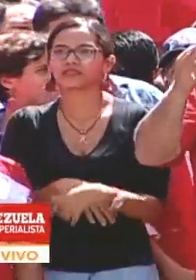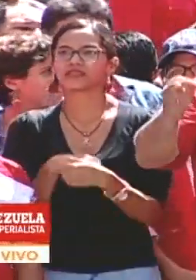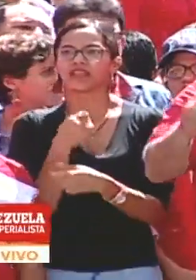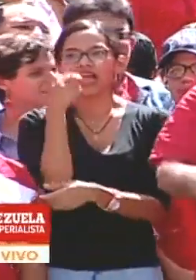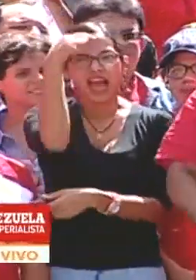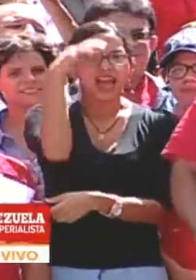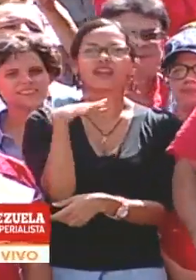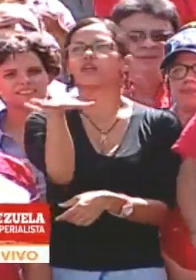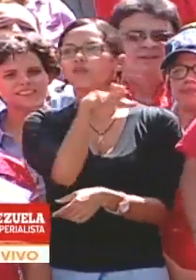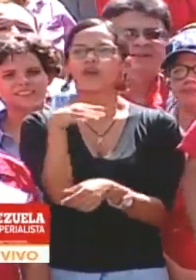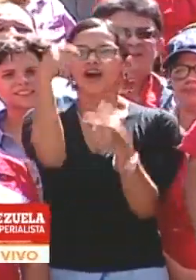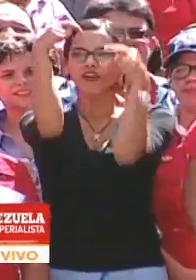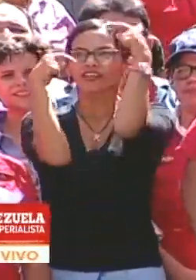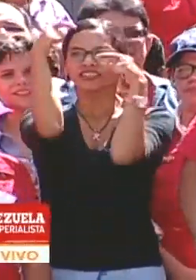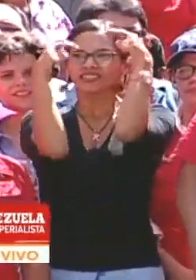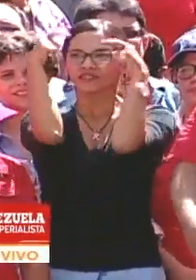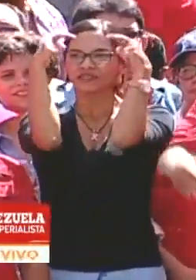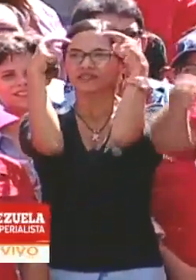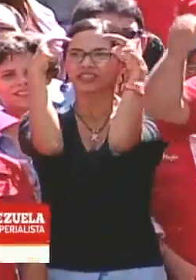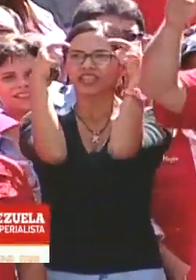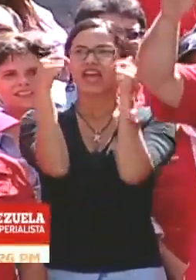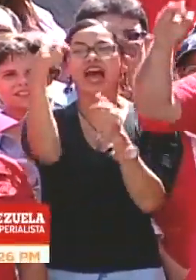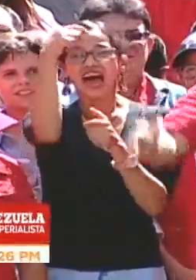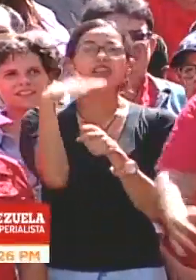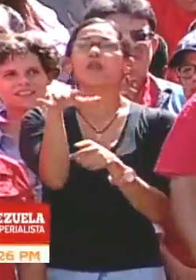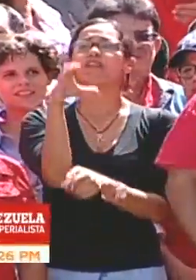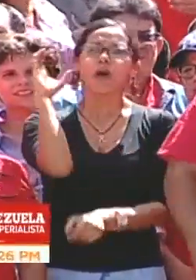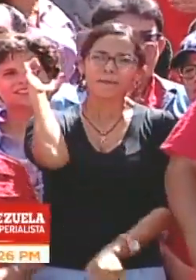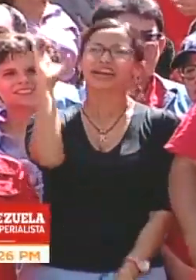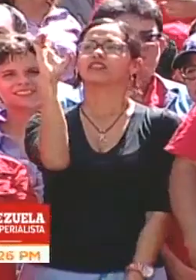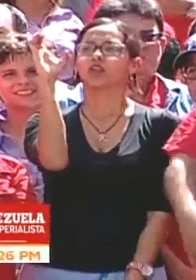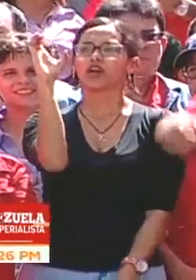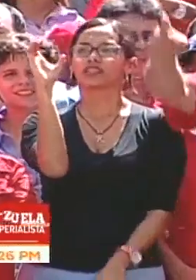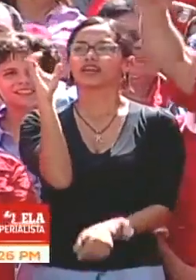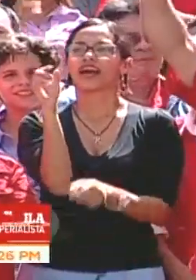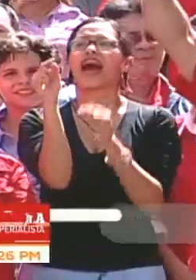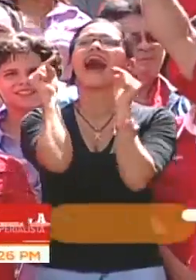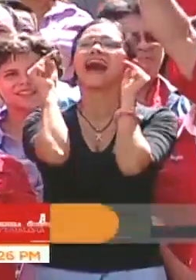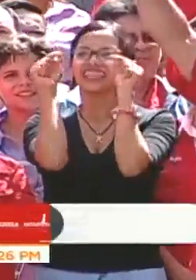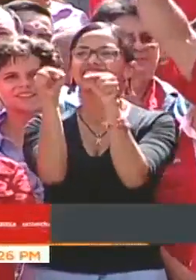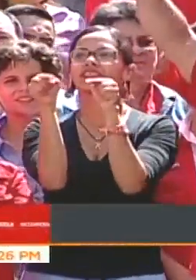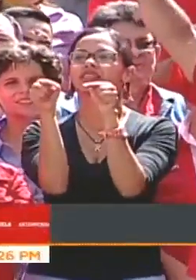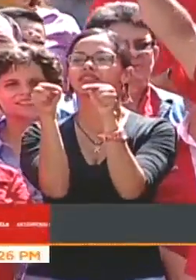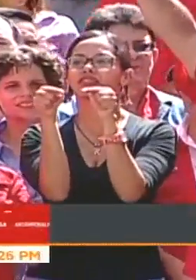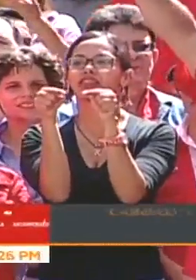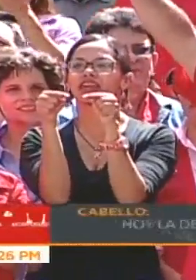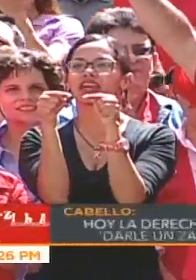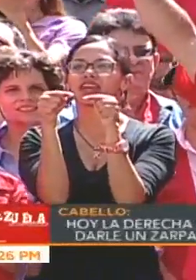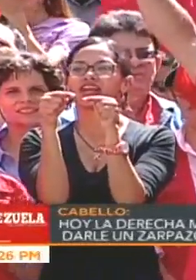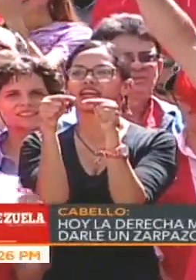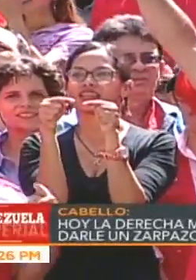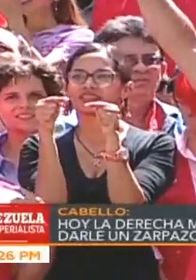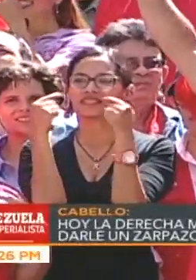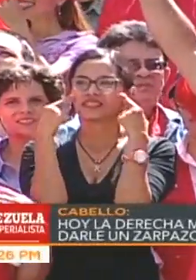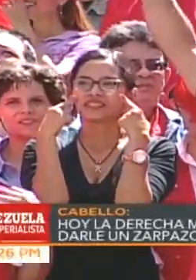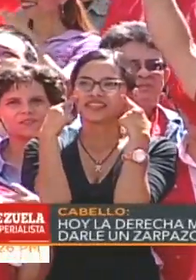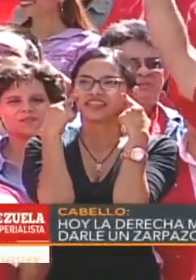El pueblo chavista, el pueblo patriota, ahí está,